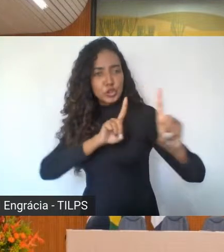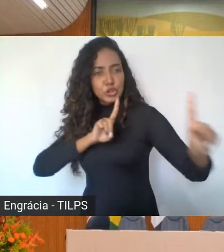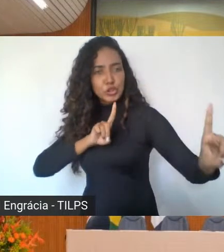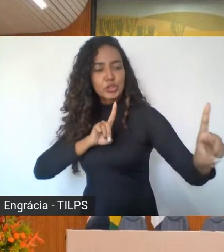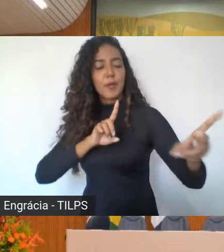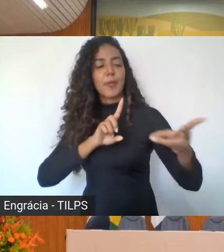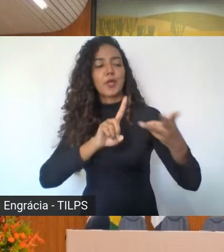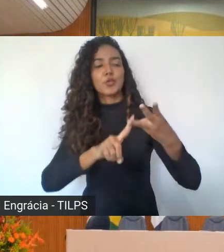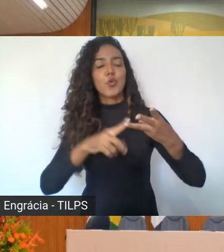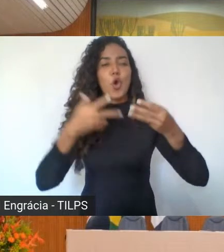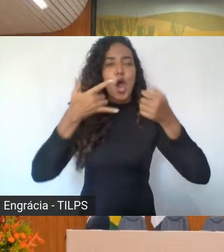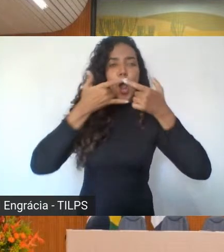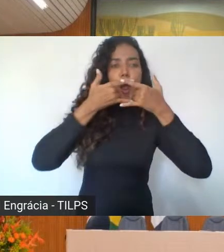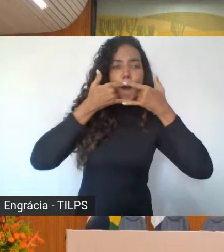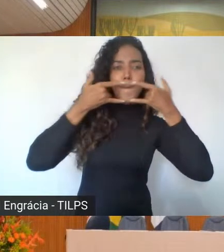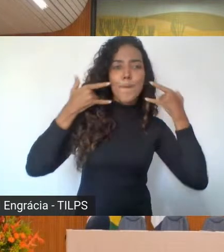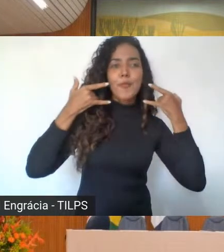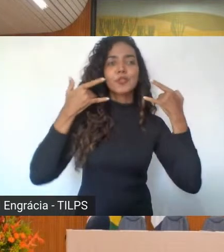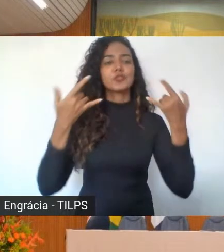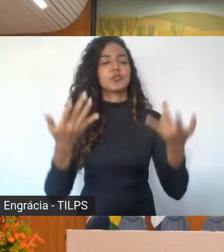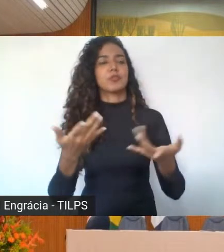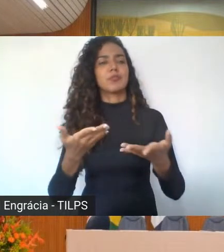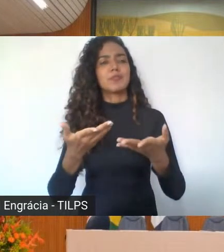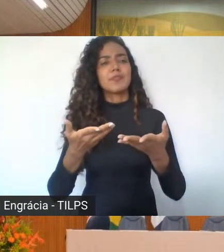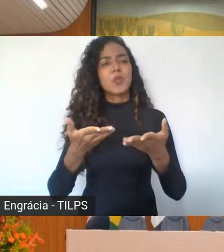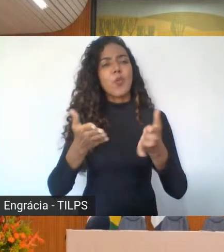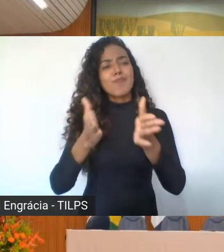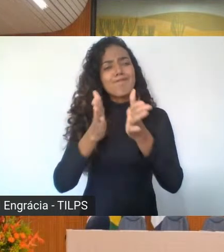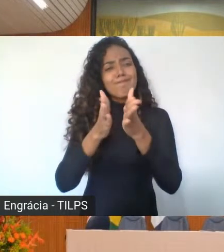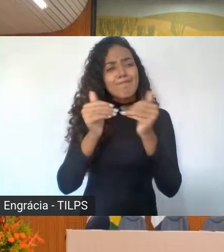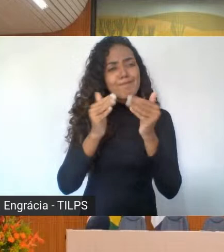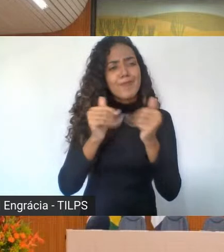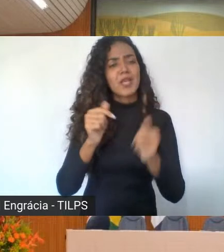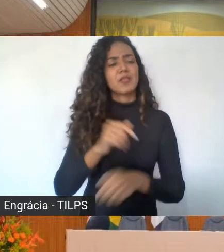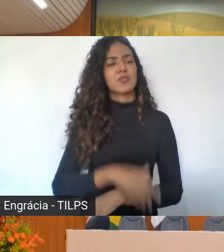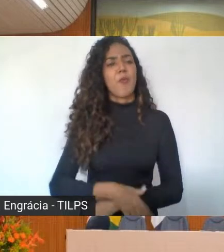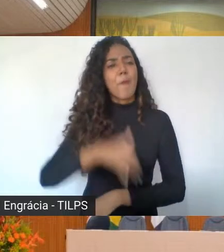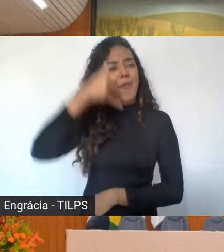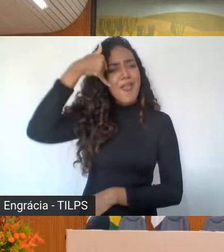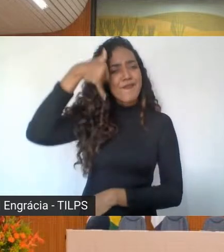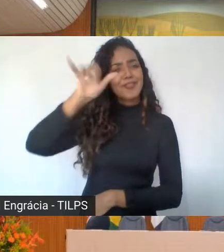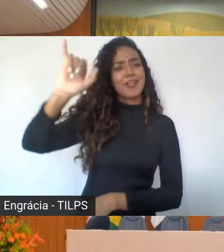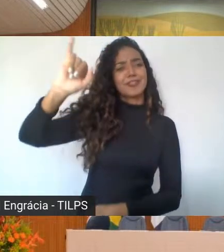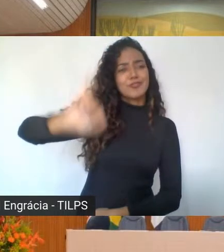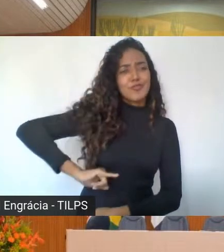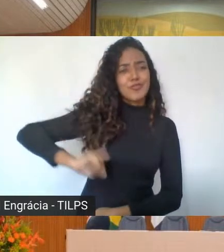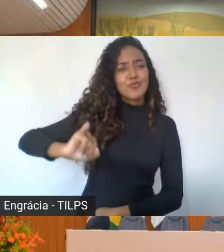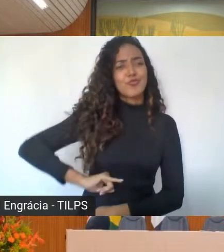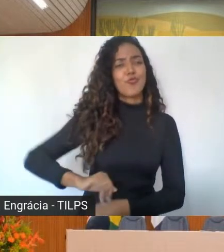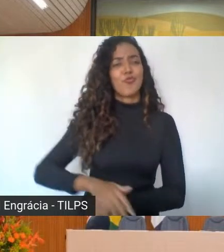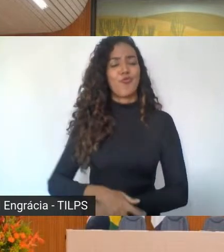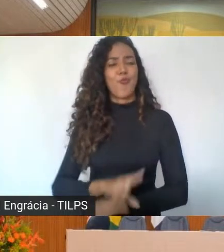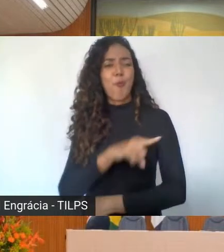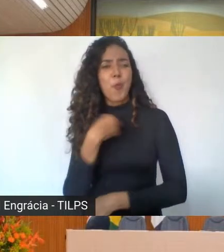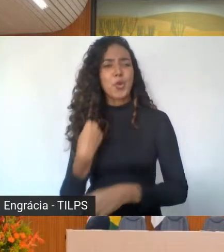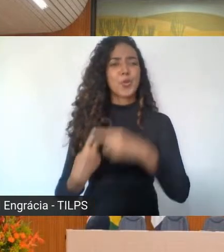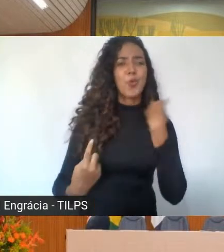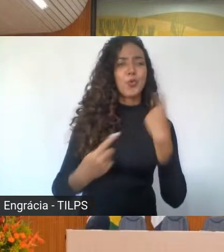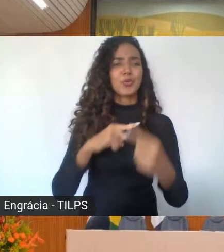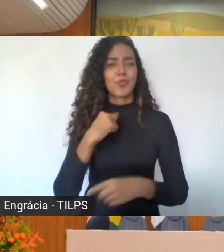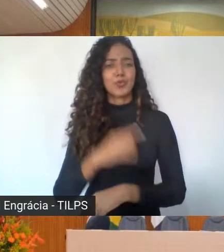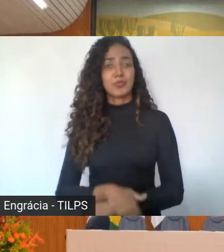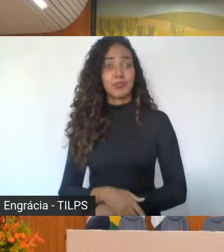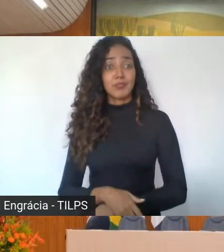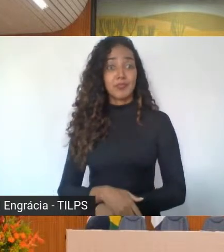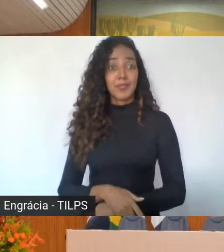eu peço, para que a gente não sofra mais com tanta morte. A perspectiva de que até o meio do ano nós tenhamos